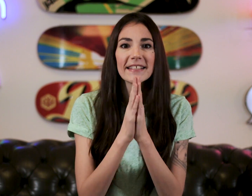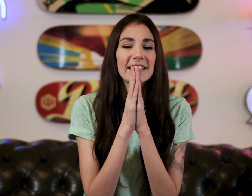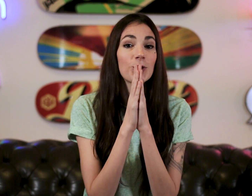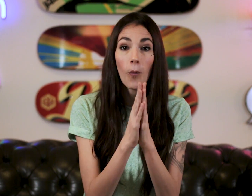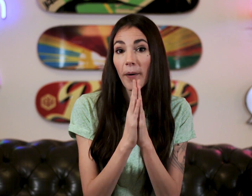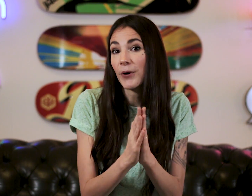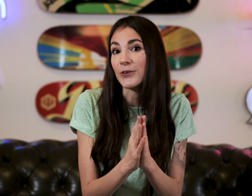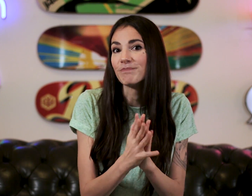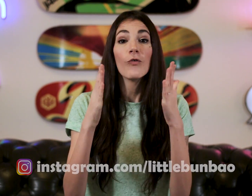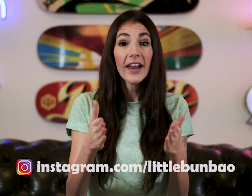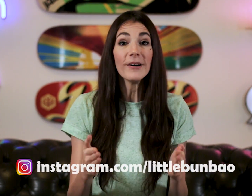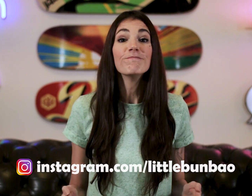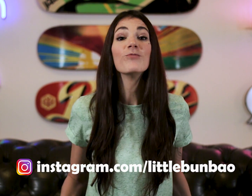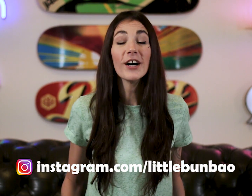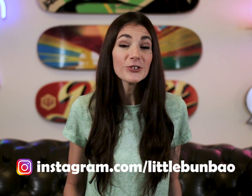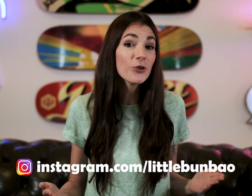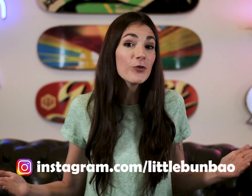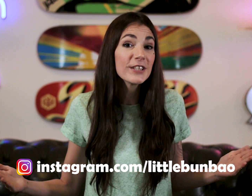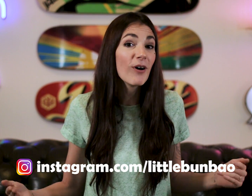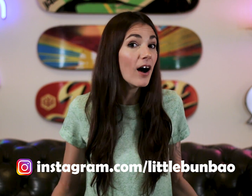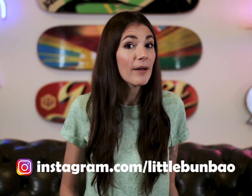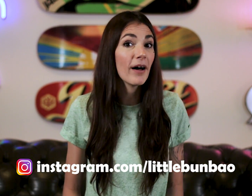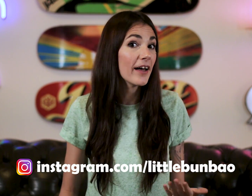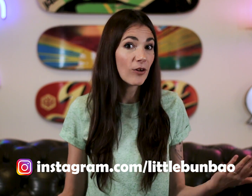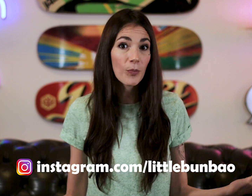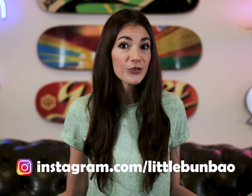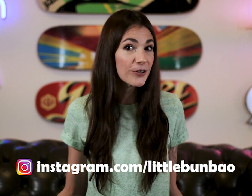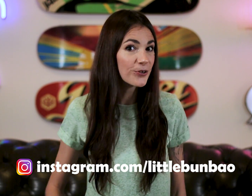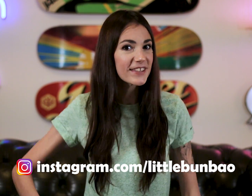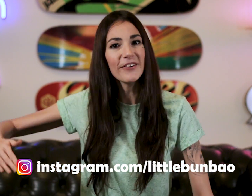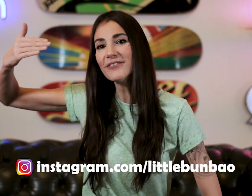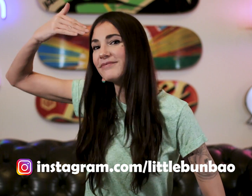C'est trop important. Voilà, moi je vous dis quoi? Eh ben, à dans le prochain cours. Salut!